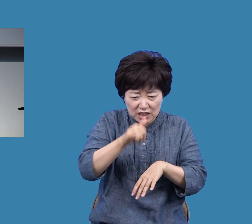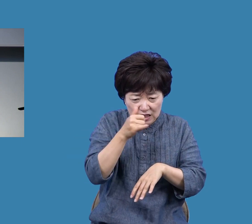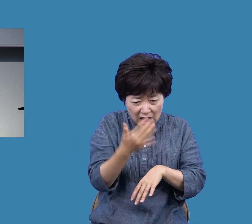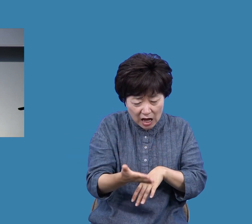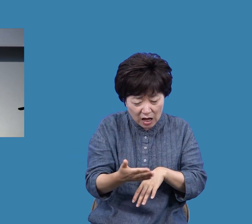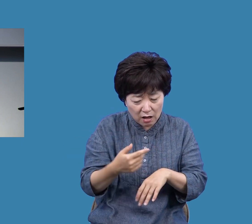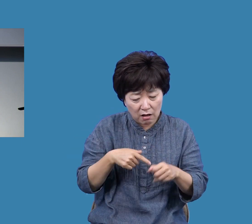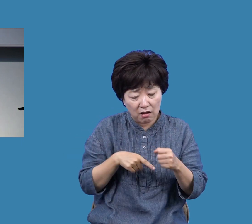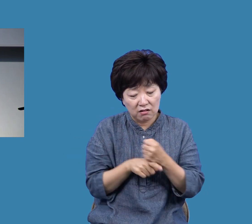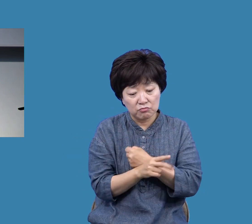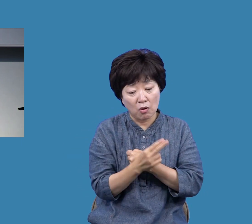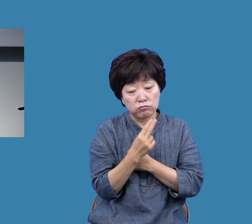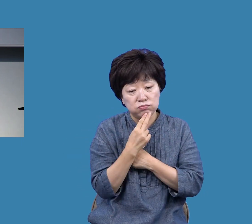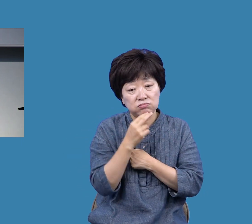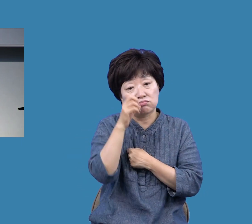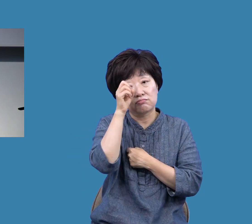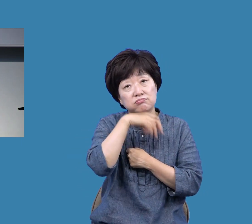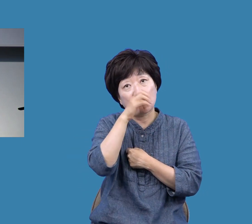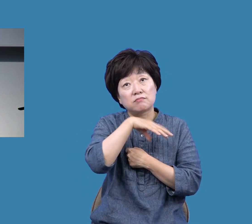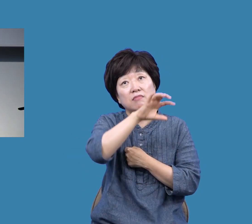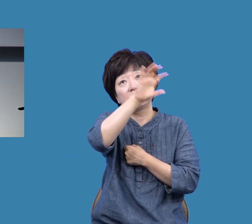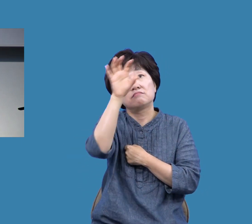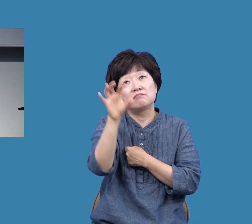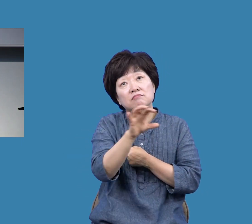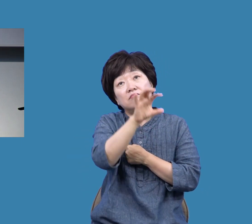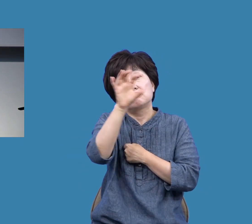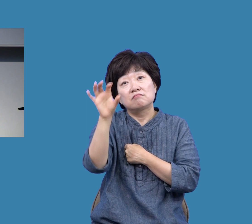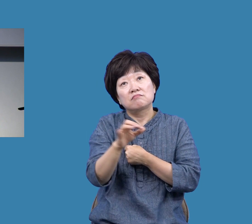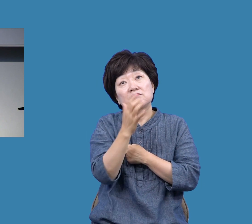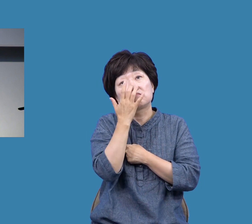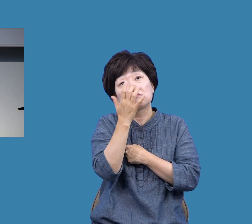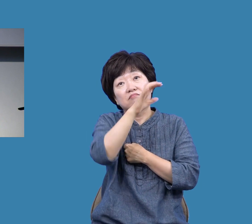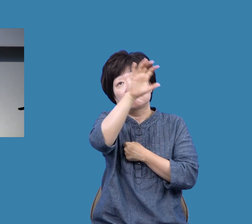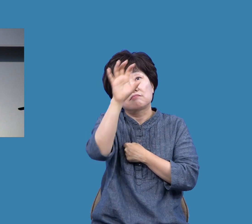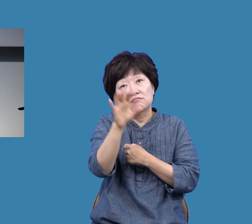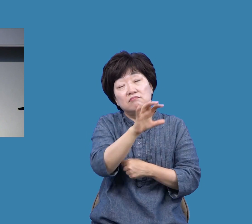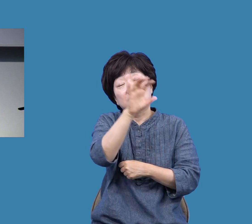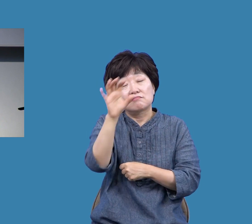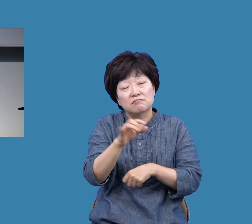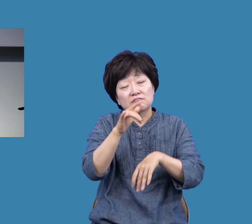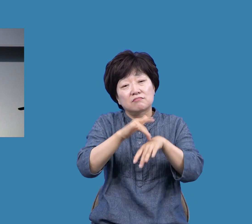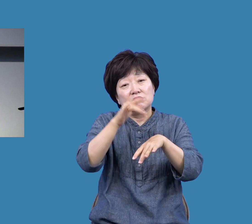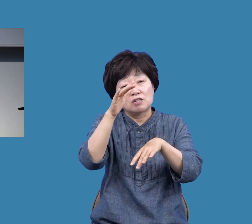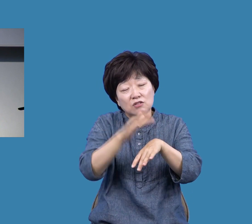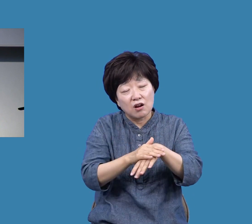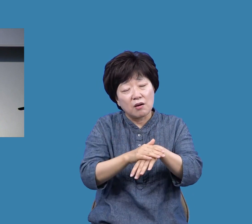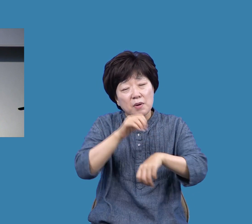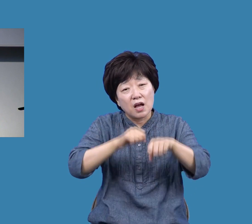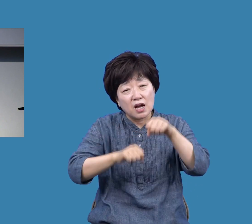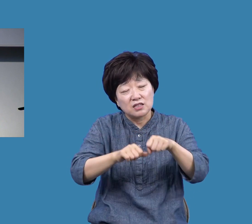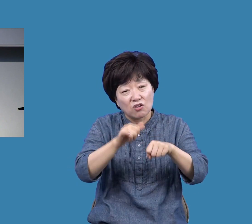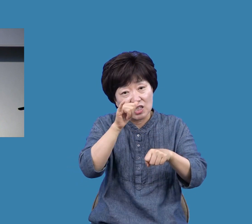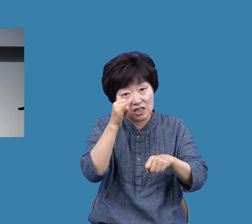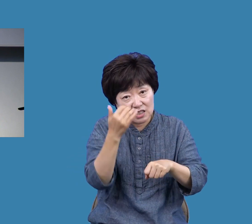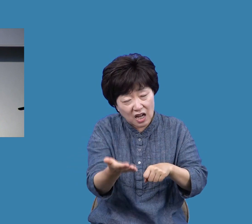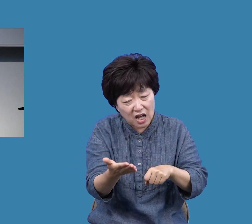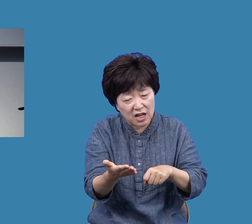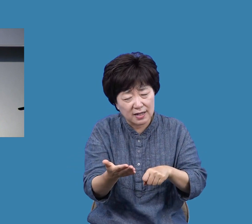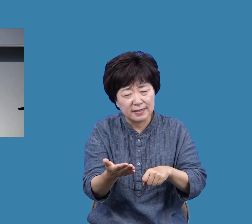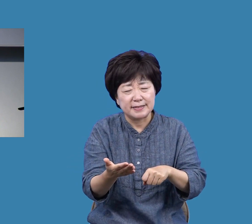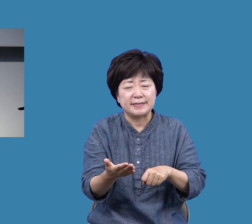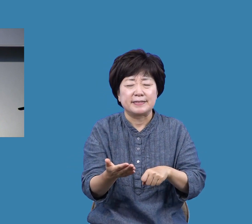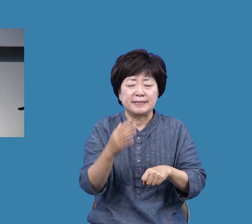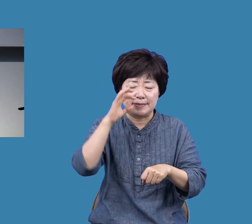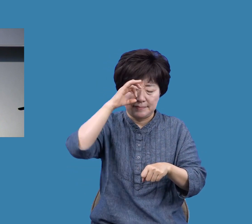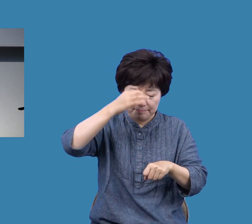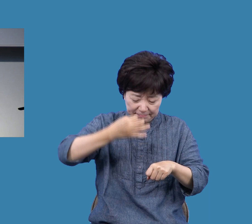의미는 잃어버리고 그냥 관성에 의해서 움직이고 있는 건 없는가? 끊임없이 여러분 물어보셔야 돼요. 그래서 이 종교의 영이라고